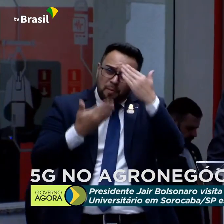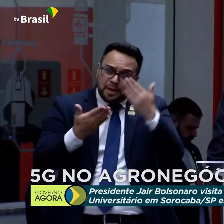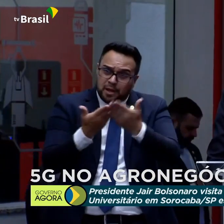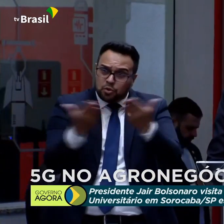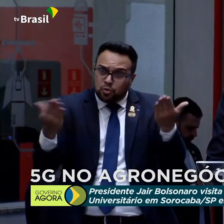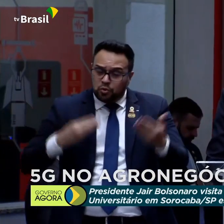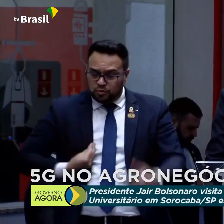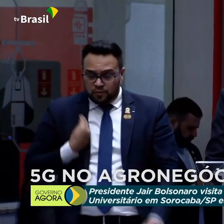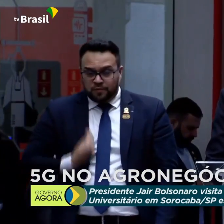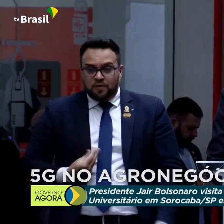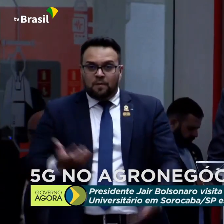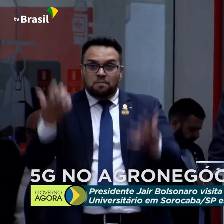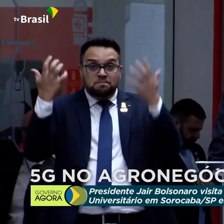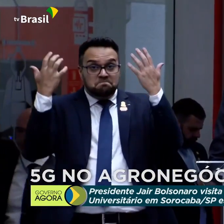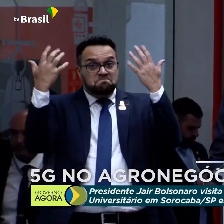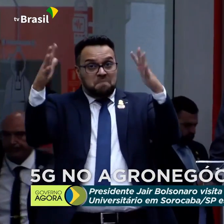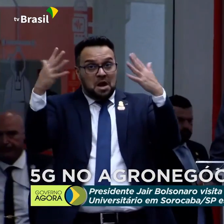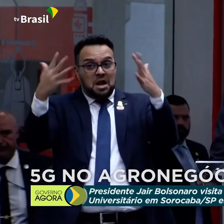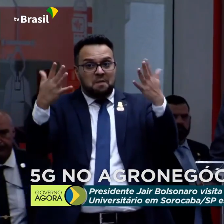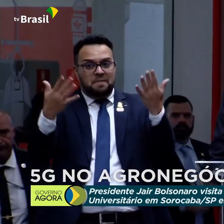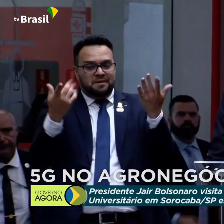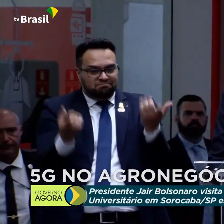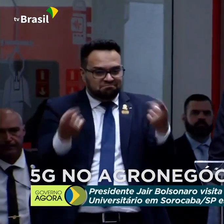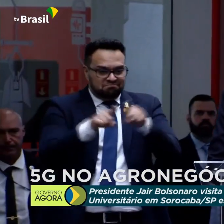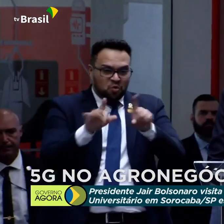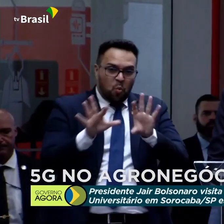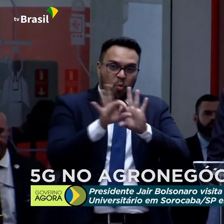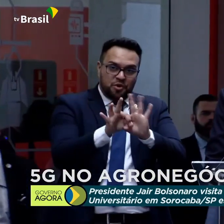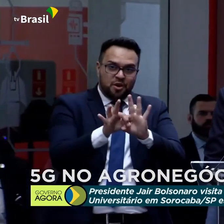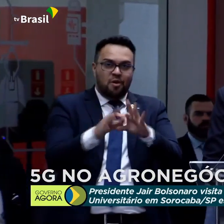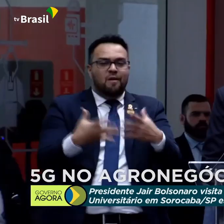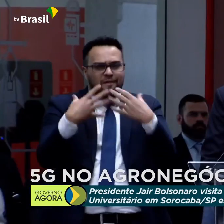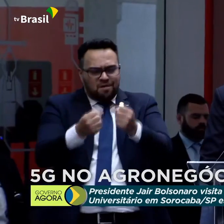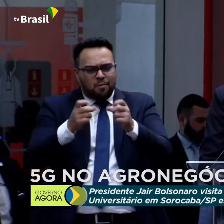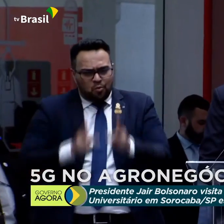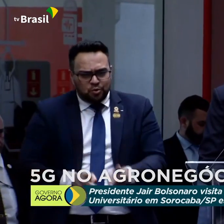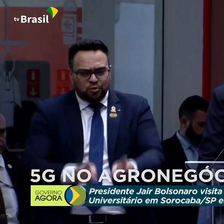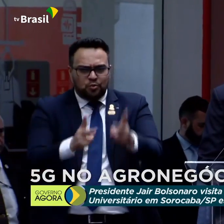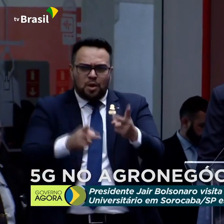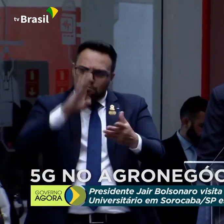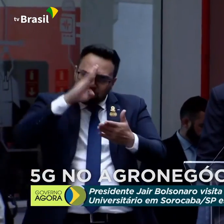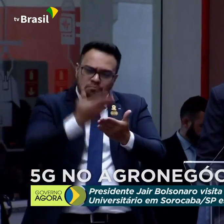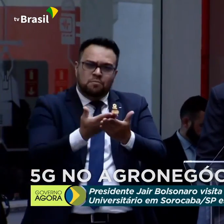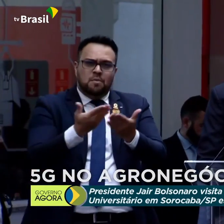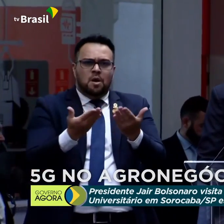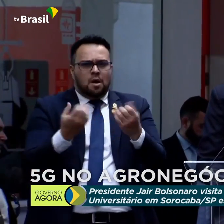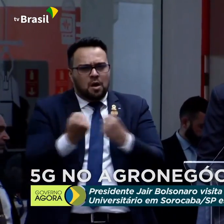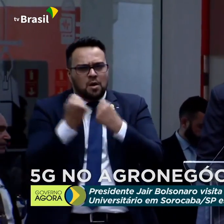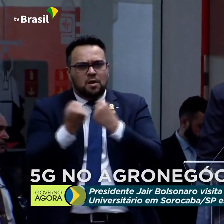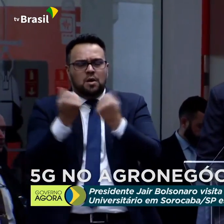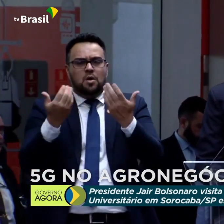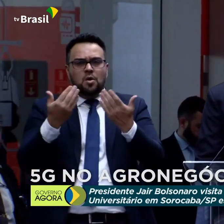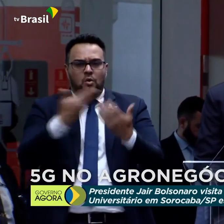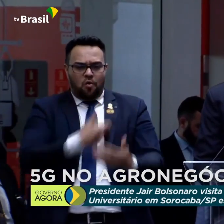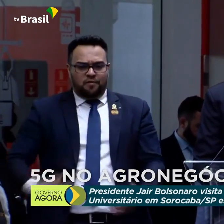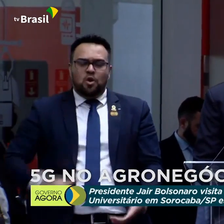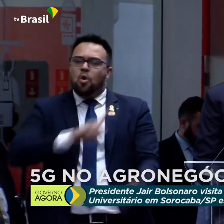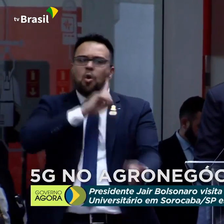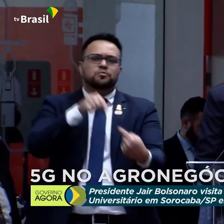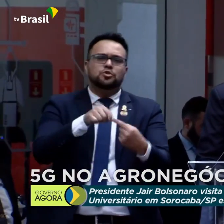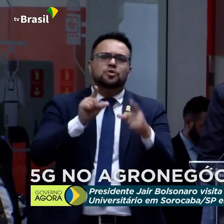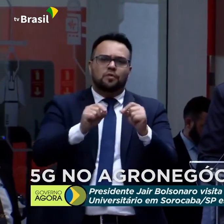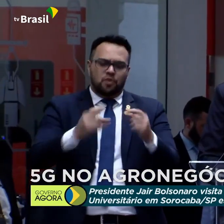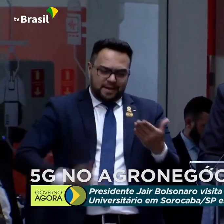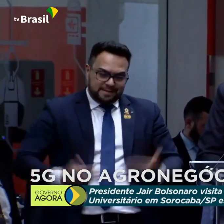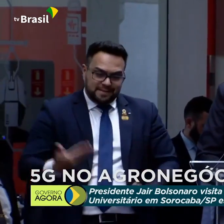senhores e senhoras. Parabéns pelo casamento e vamos em frente. Conte com o governo que só tem um objetivo, servir a sua